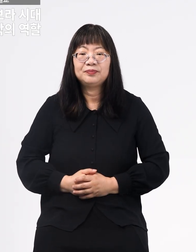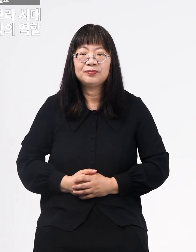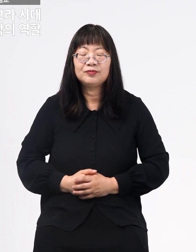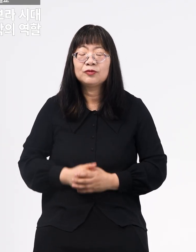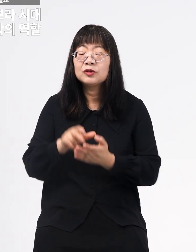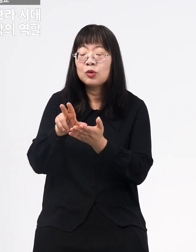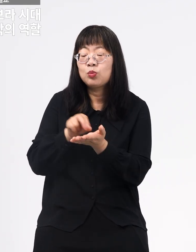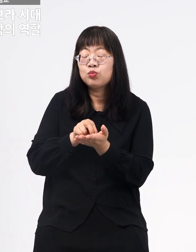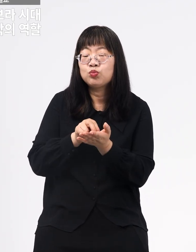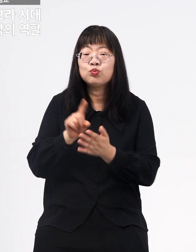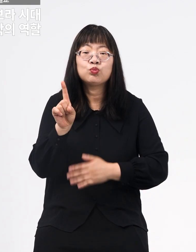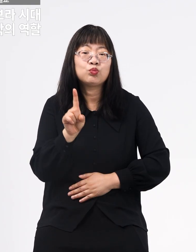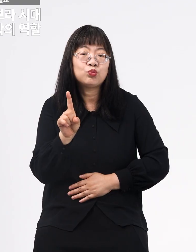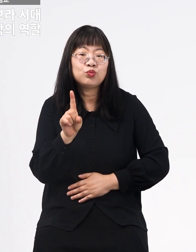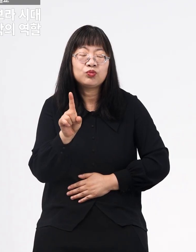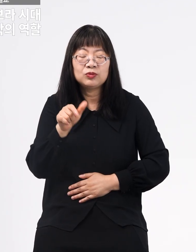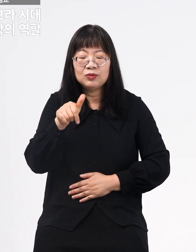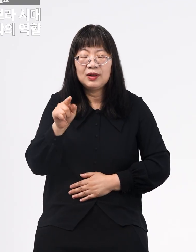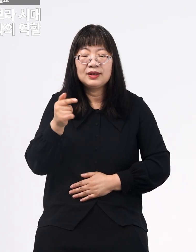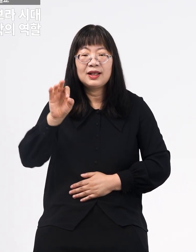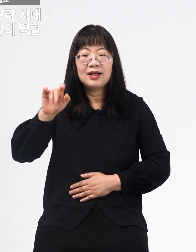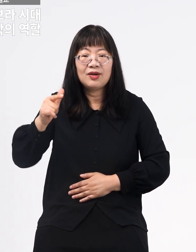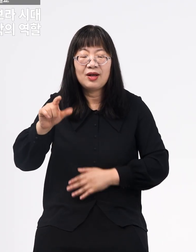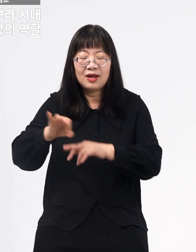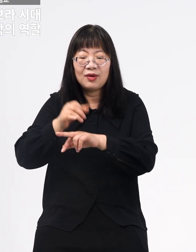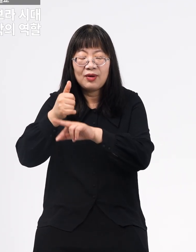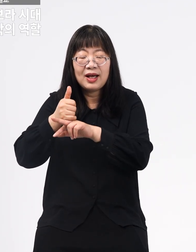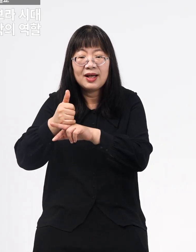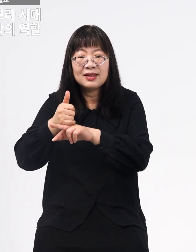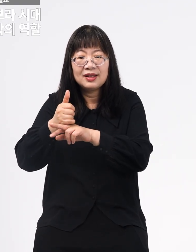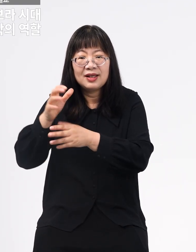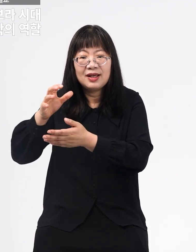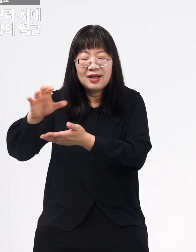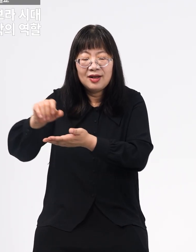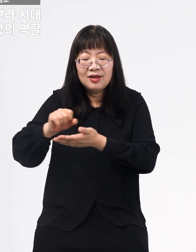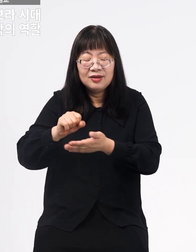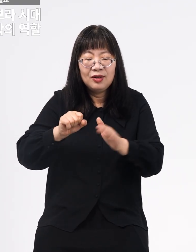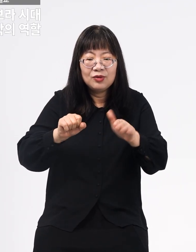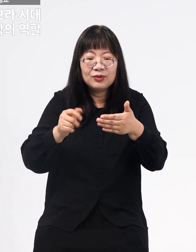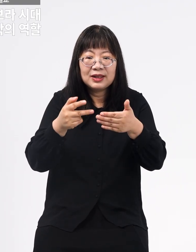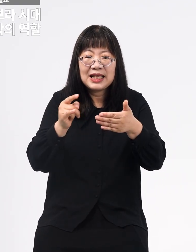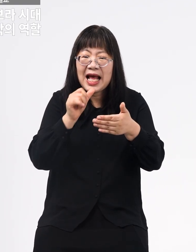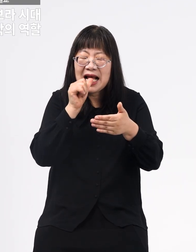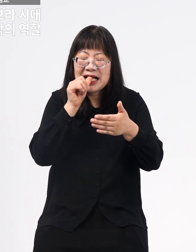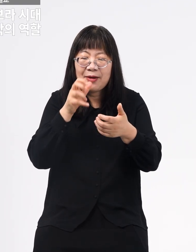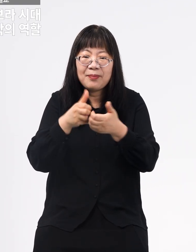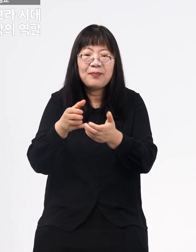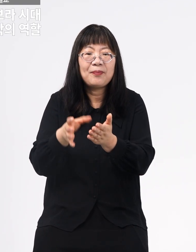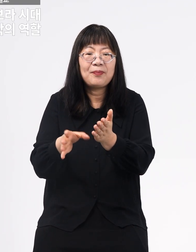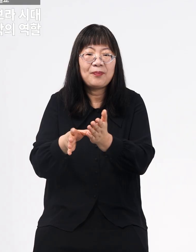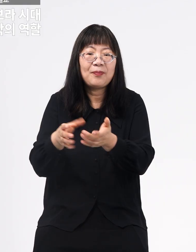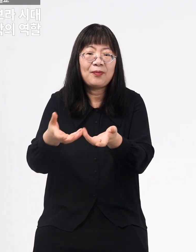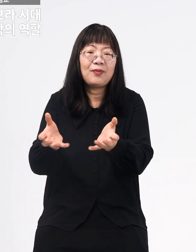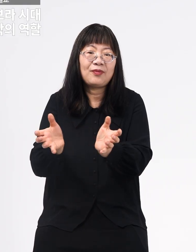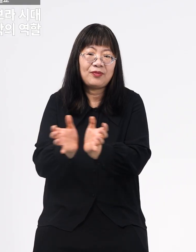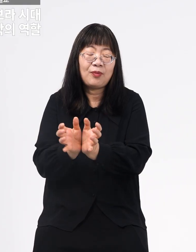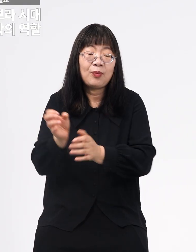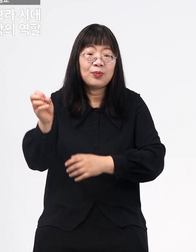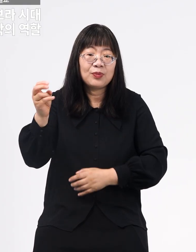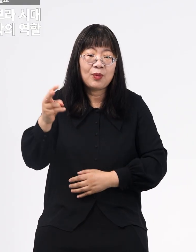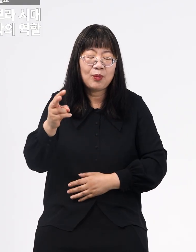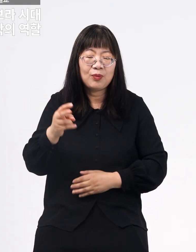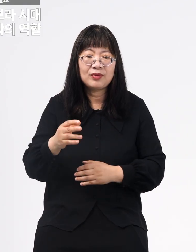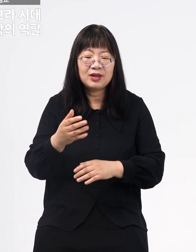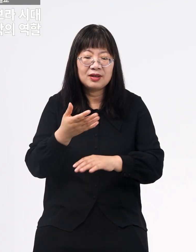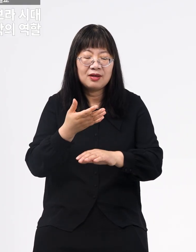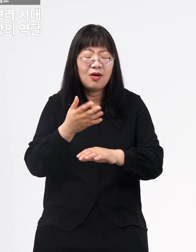자, 문제는 가나안 왕이 몰고 온 900대의 철병거, 그리고 어느